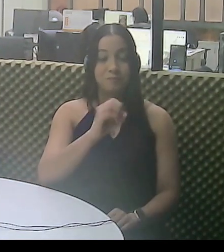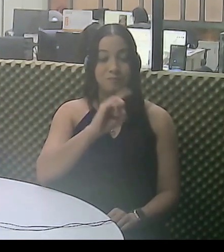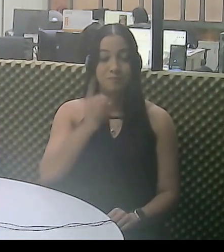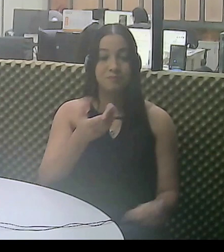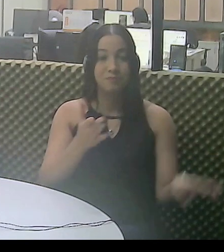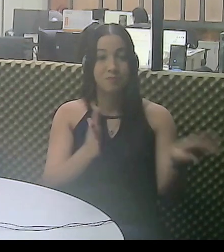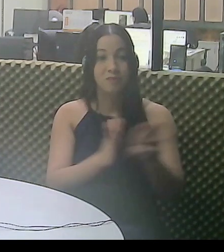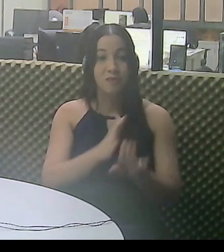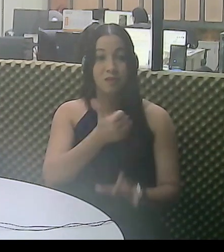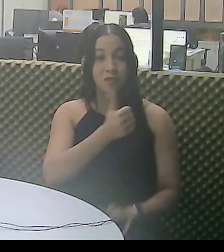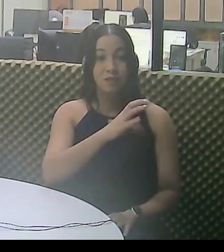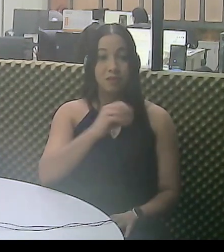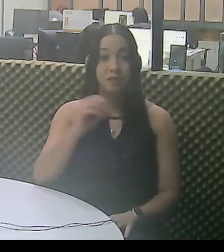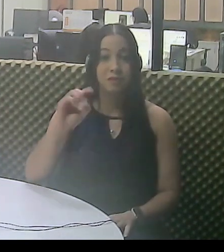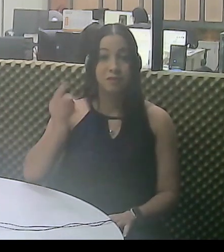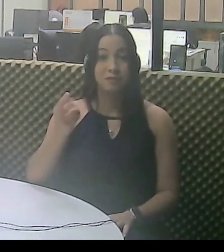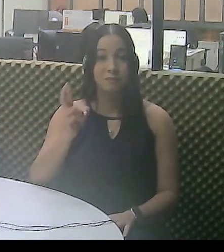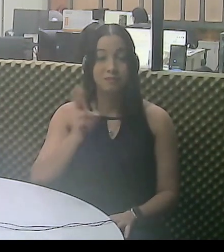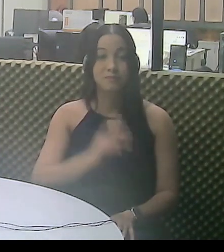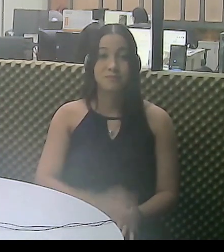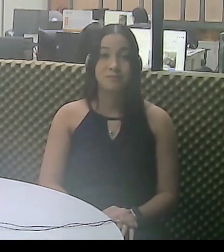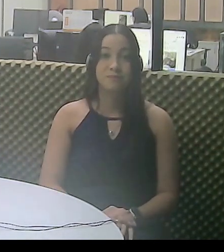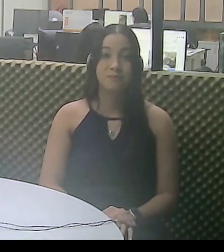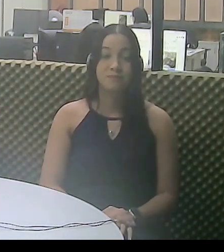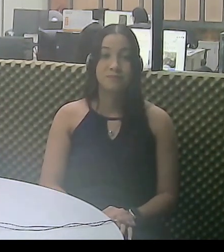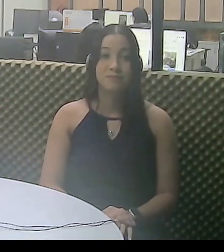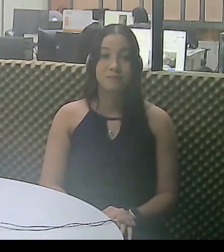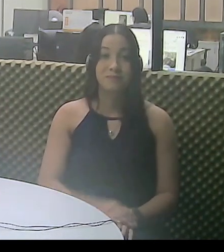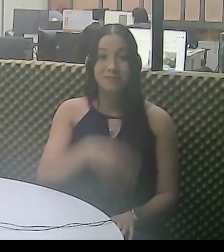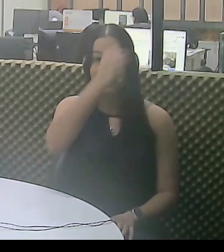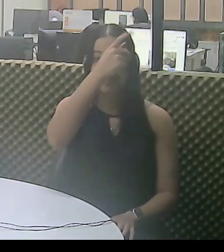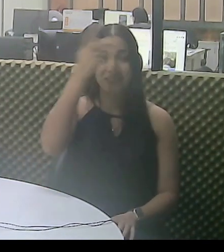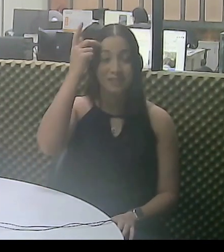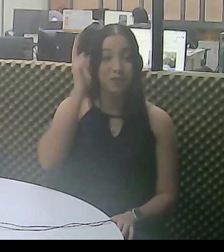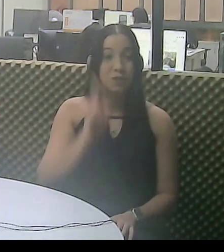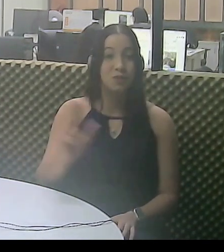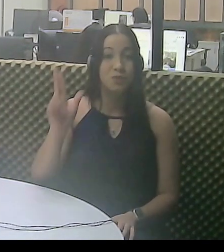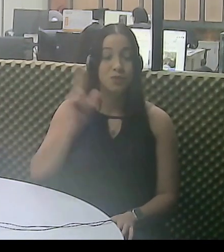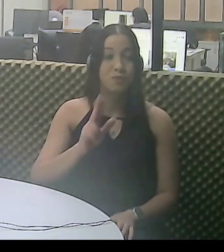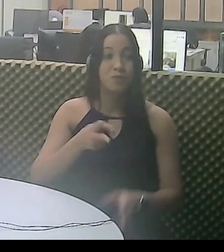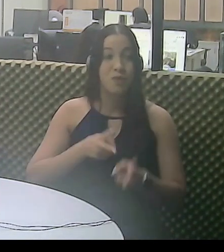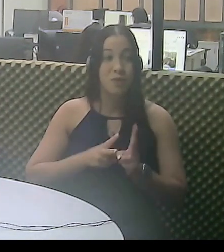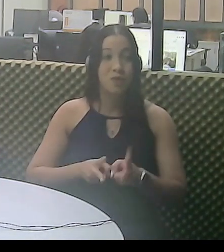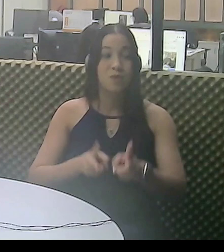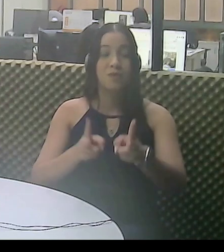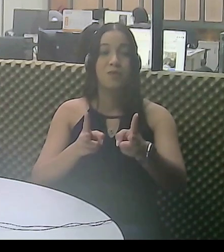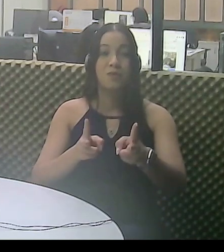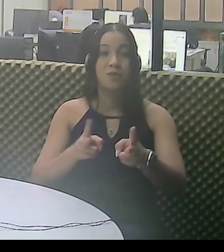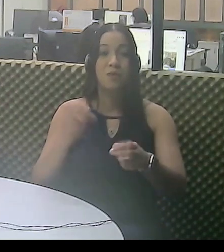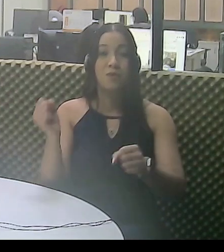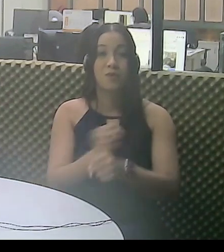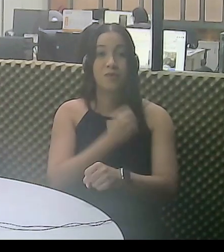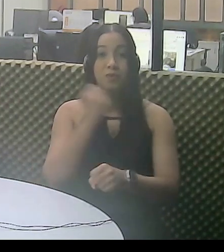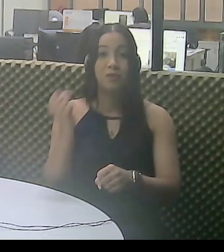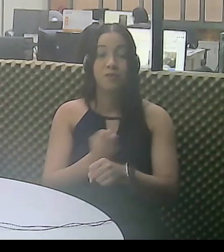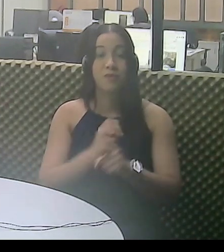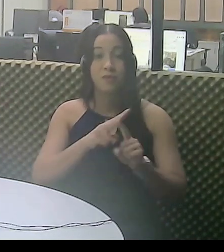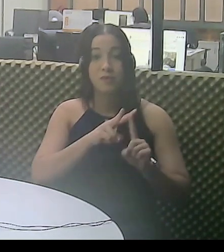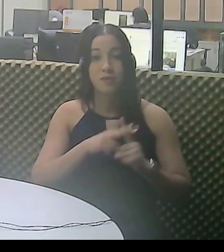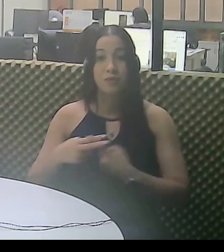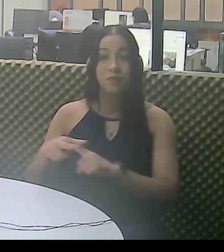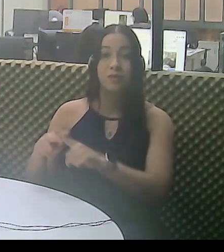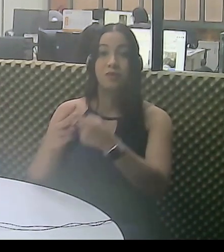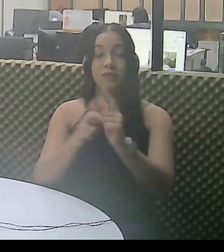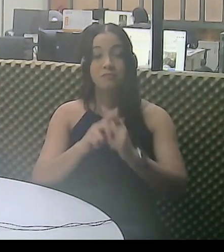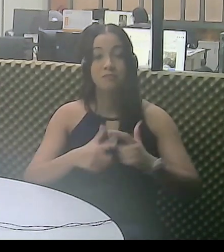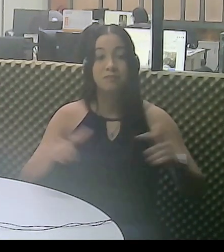mil e 100 mil reais. A Prefeitura de Uberlândia dá continuidade às obras de reforma e